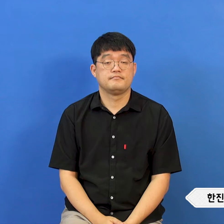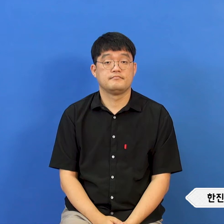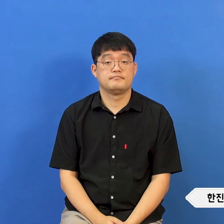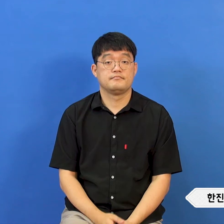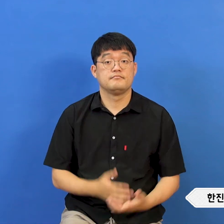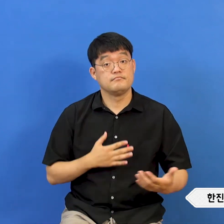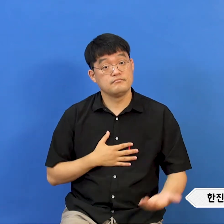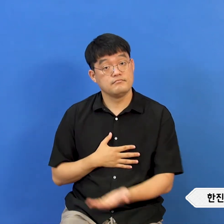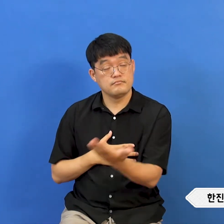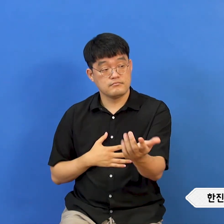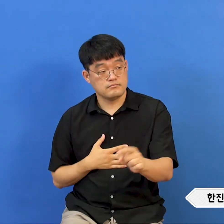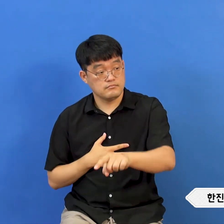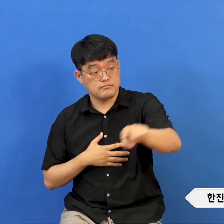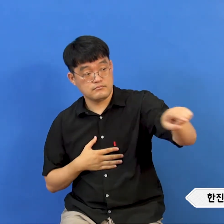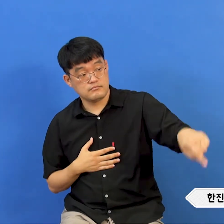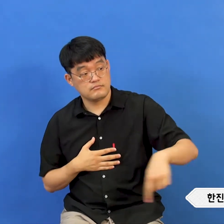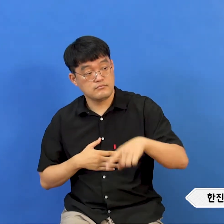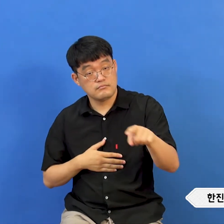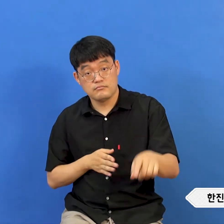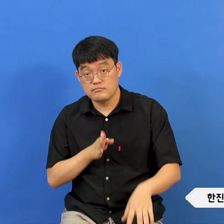자, 여러분, 그 말이 맞습니까?